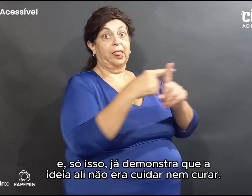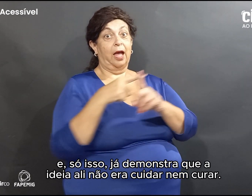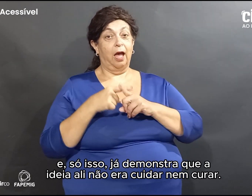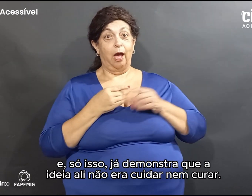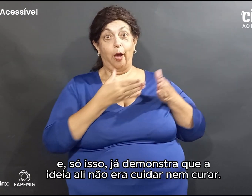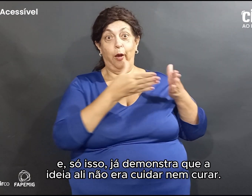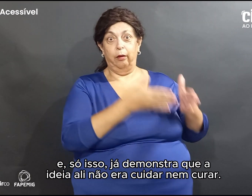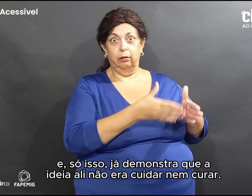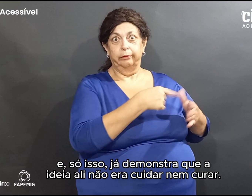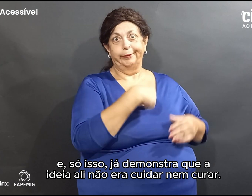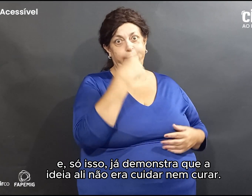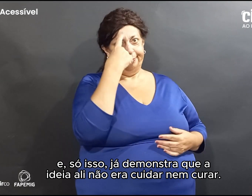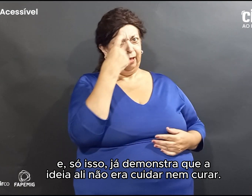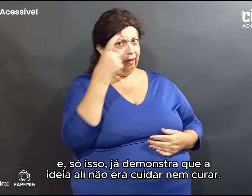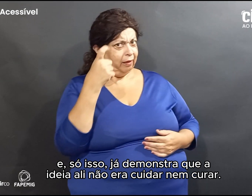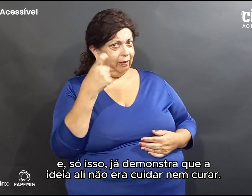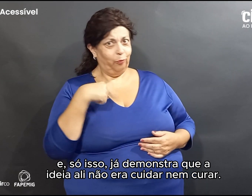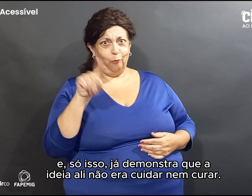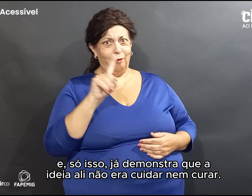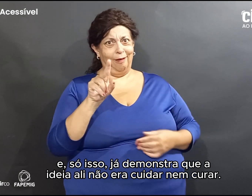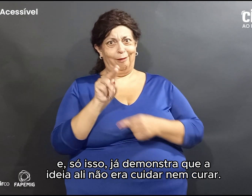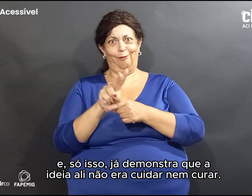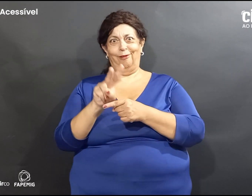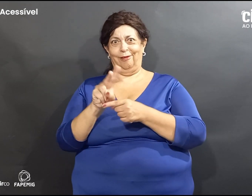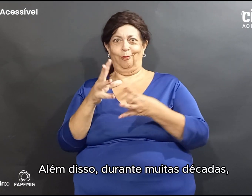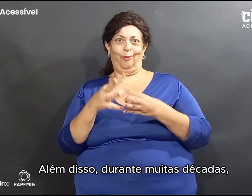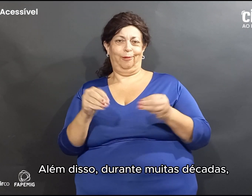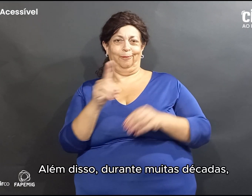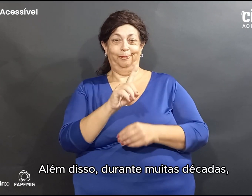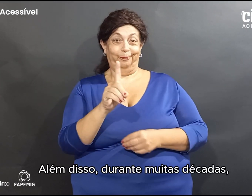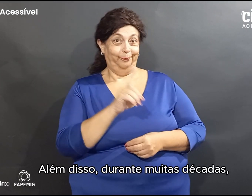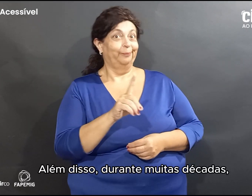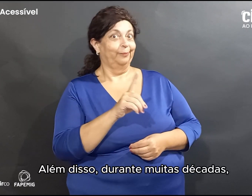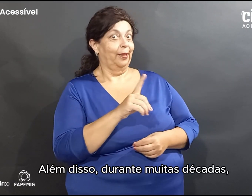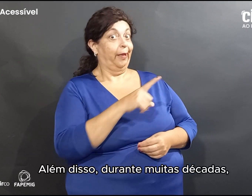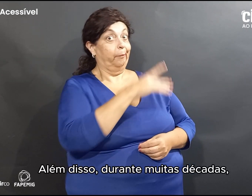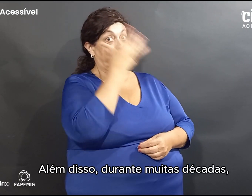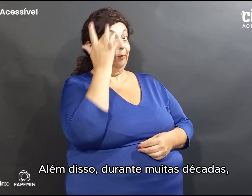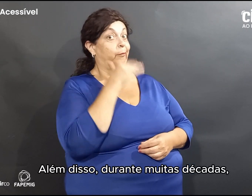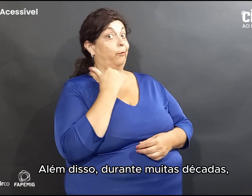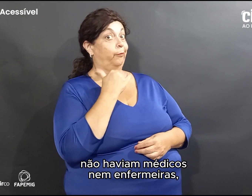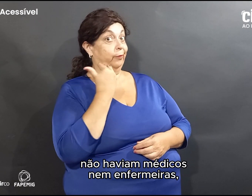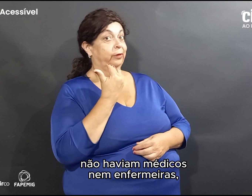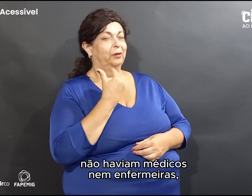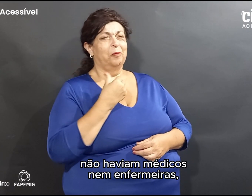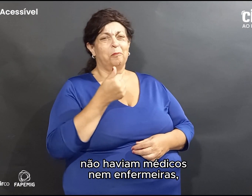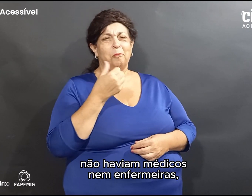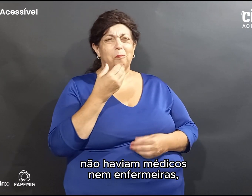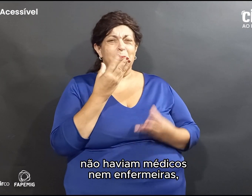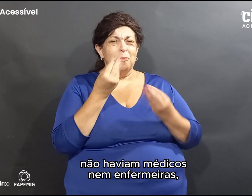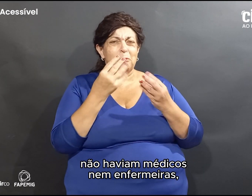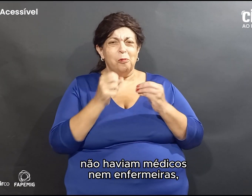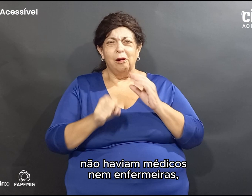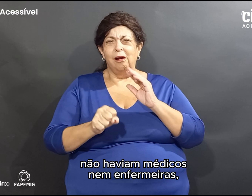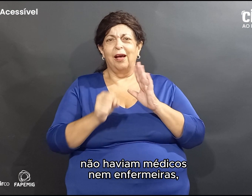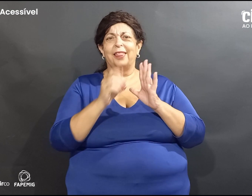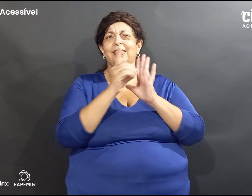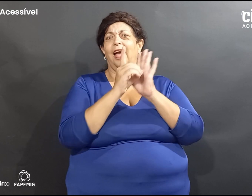ideia ali não era cuidar nem curar. Além disso, durante muitas décadas não haviam médicos nem enfermeiras,